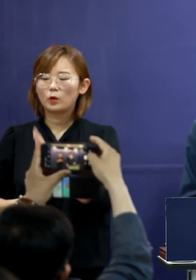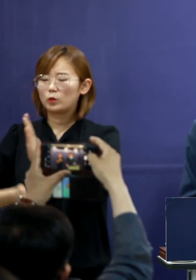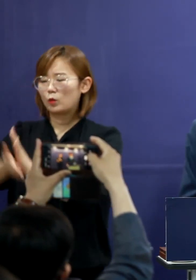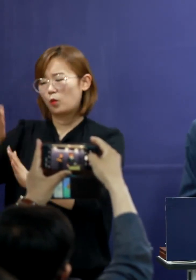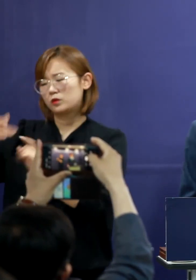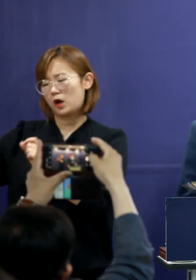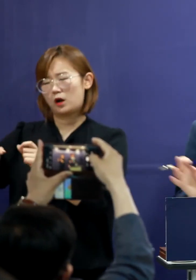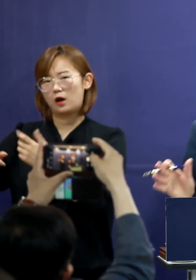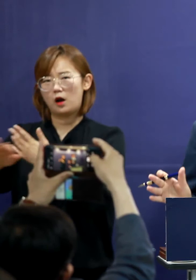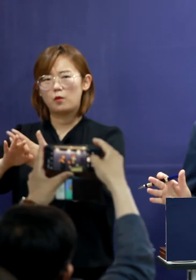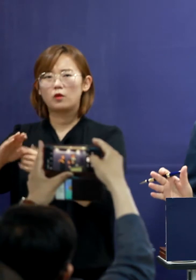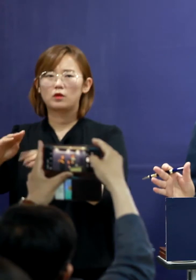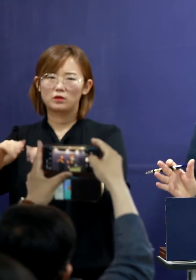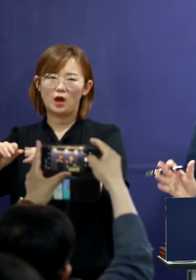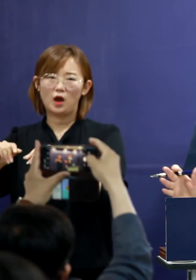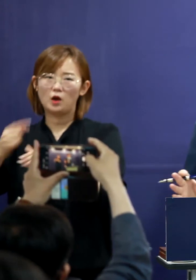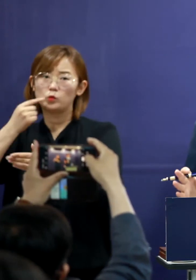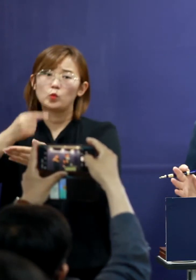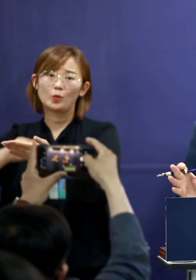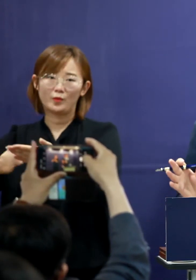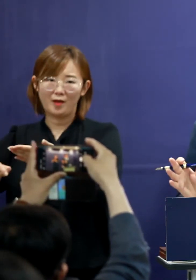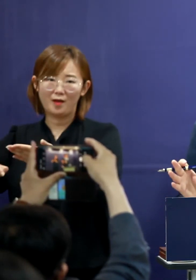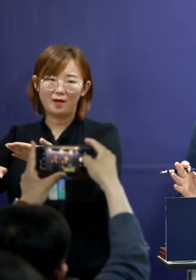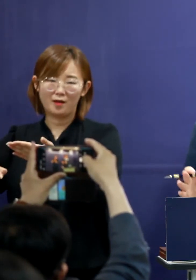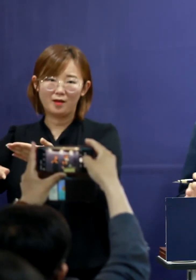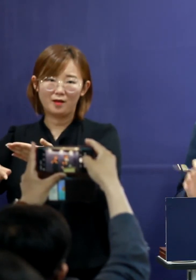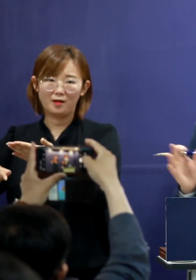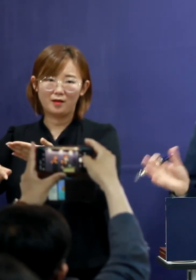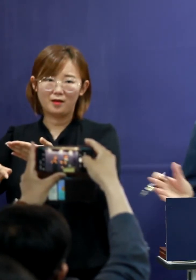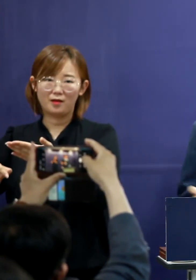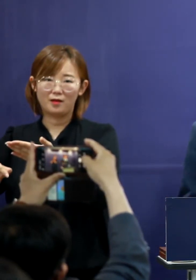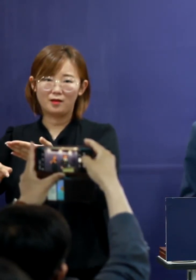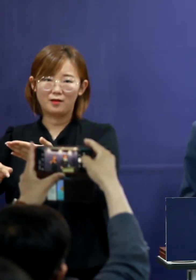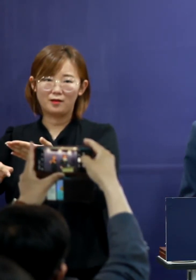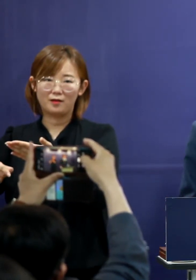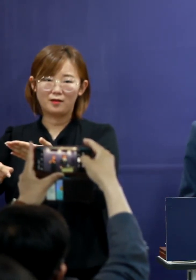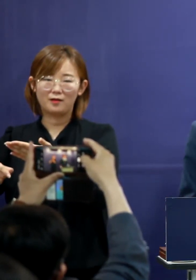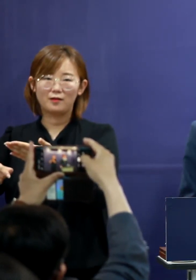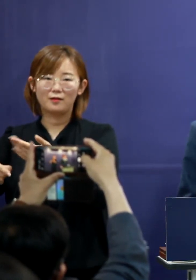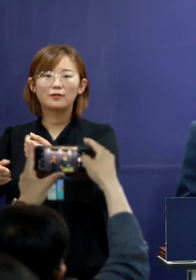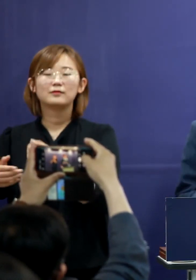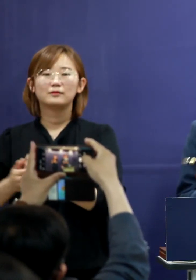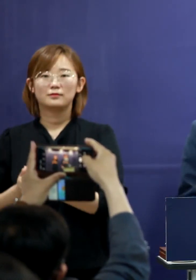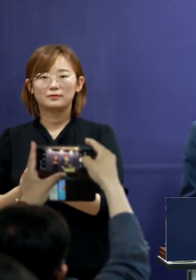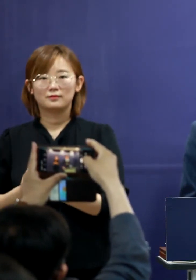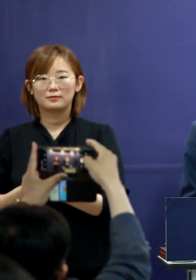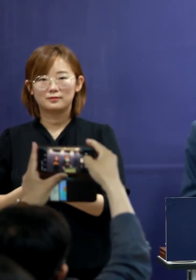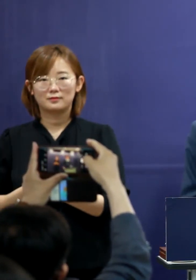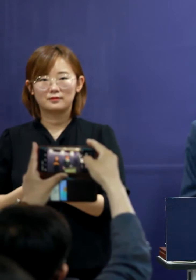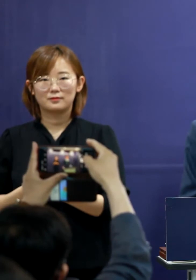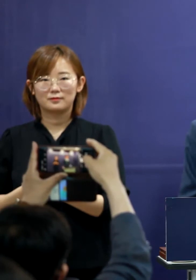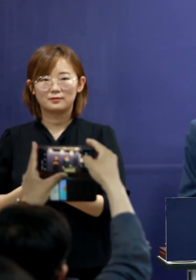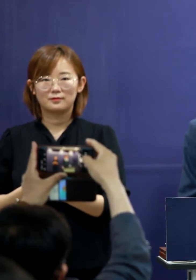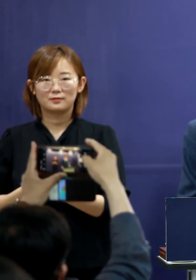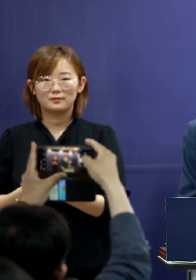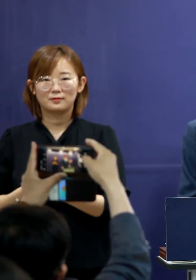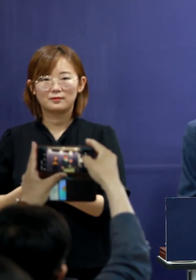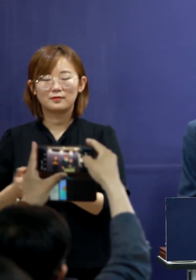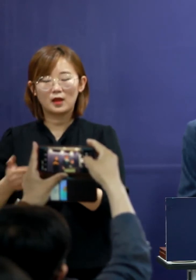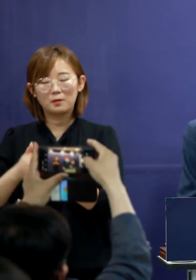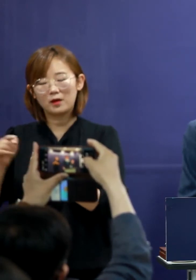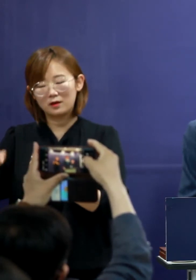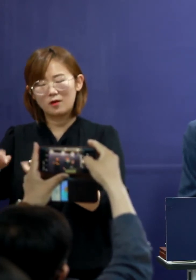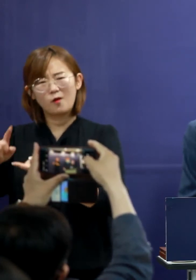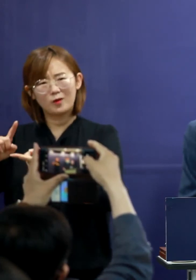되지 않습니까? 그러면은 그만큼 이제 어떤 이득이 생기는 거니까 그런 비용을